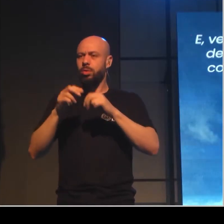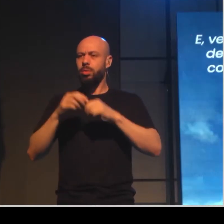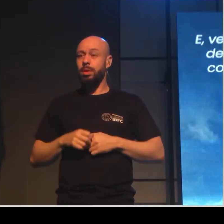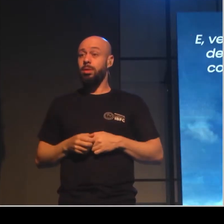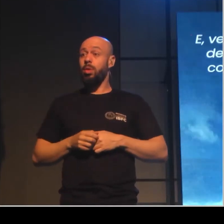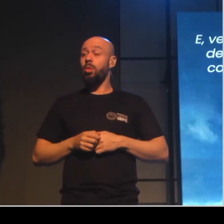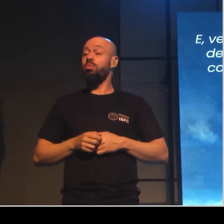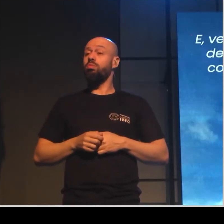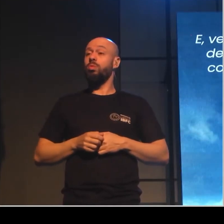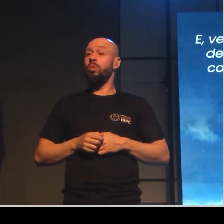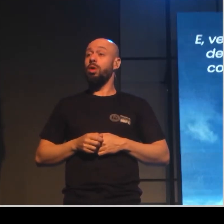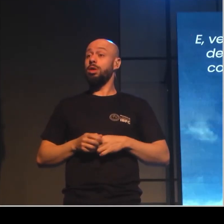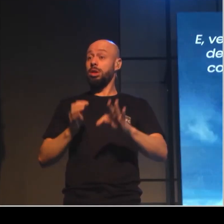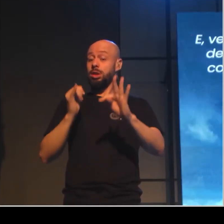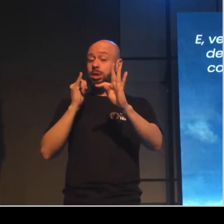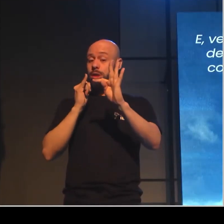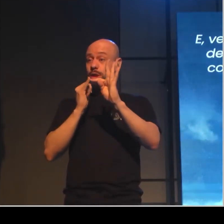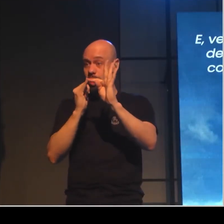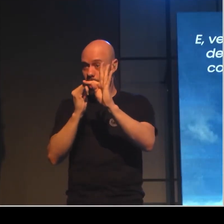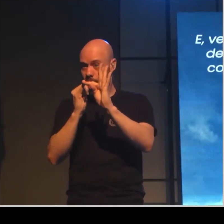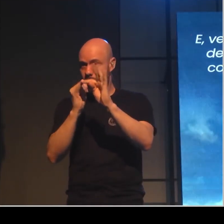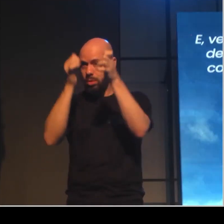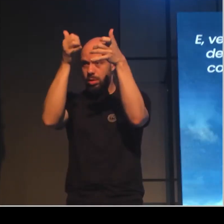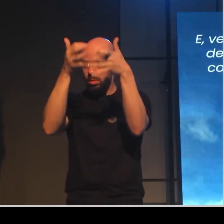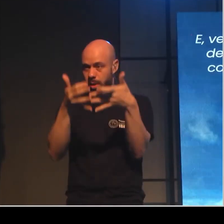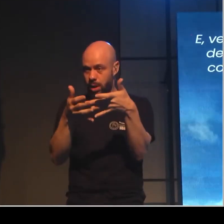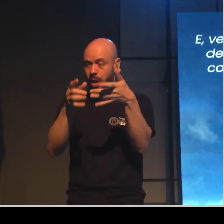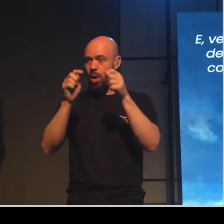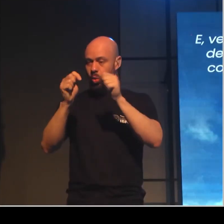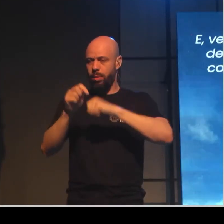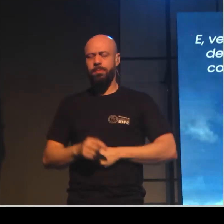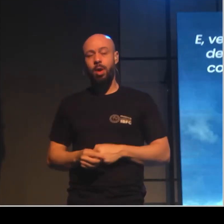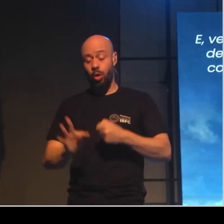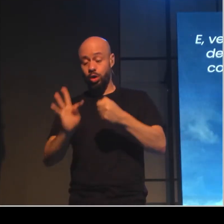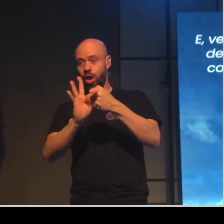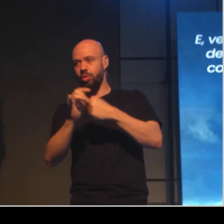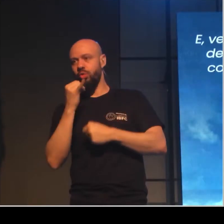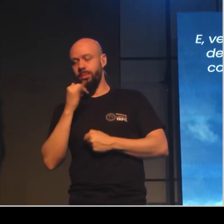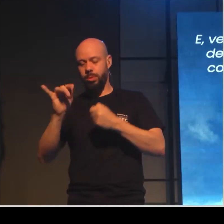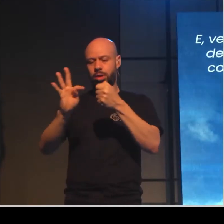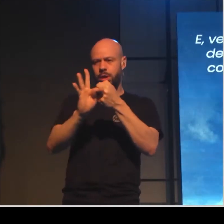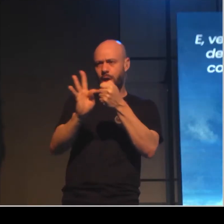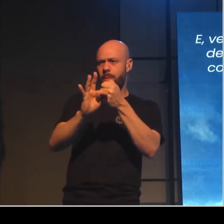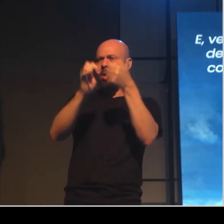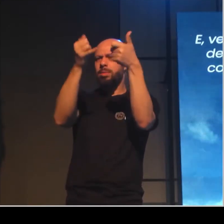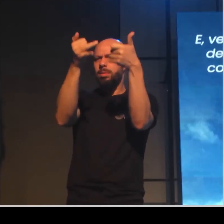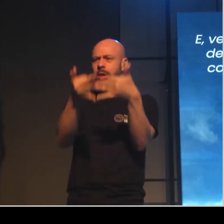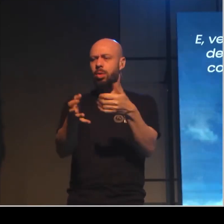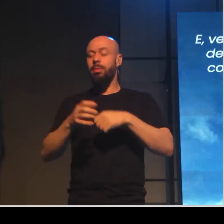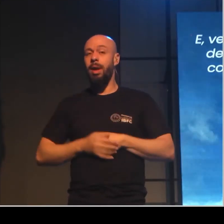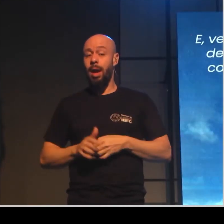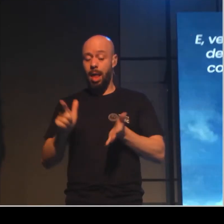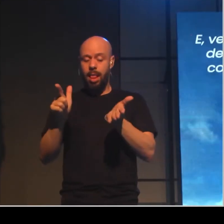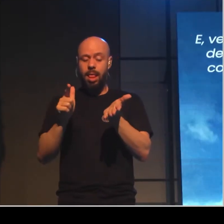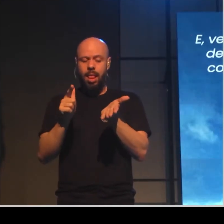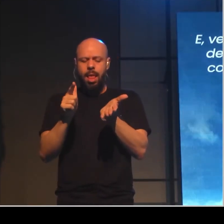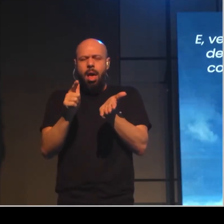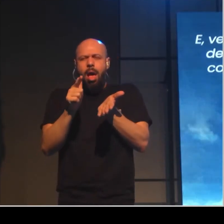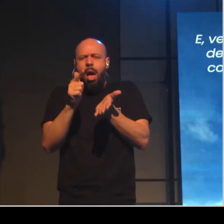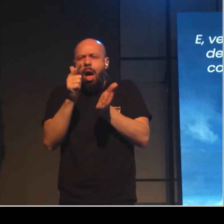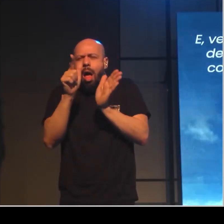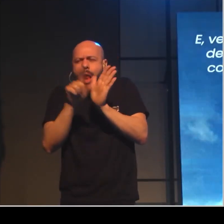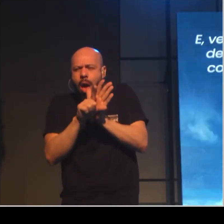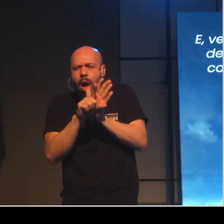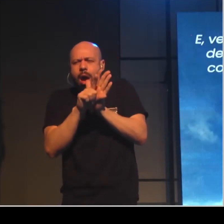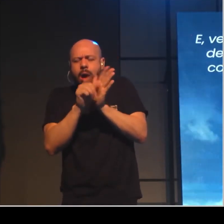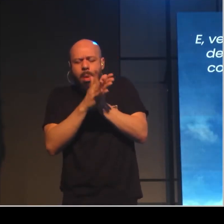assim: o Evangelho, a palavra de Deus, é a lei perfeita. O Evangelho é que dá liberdade às